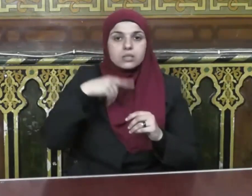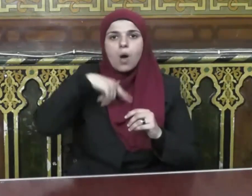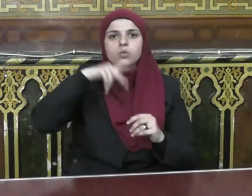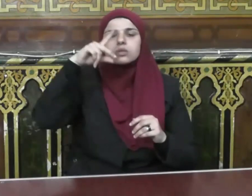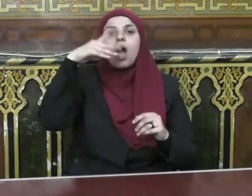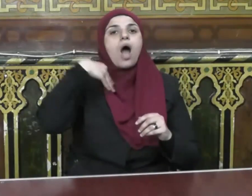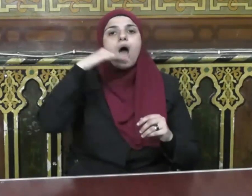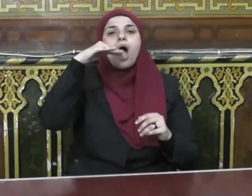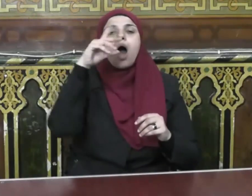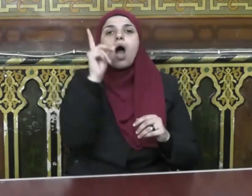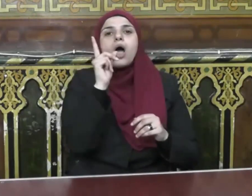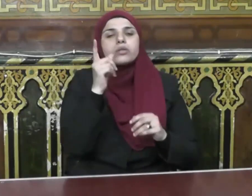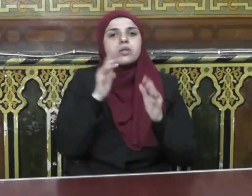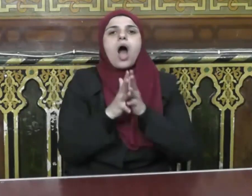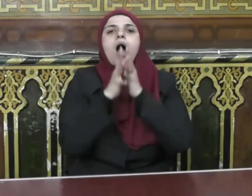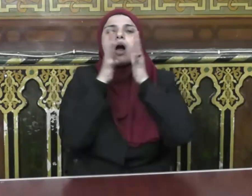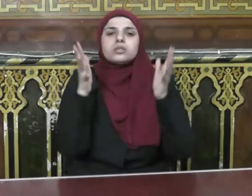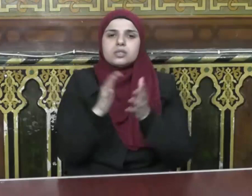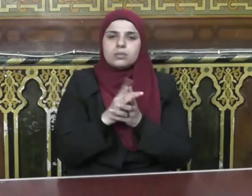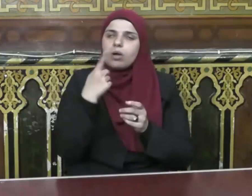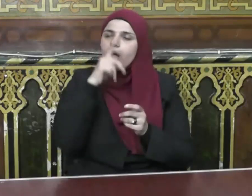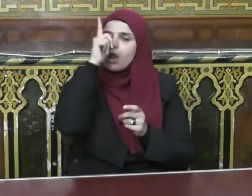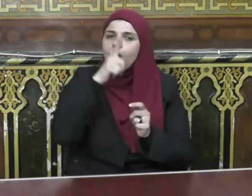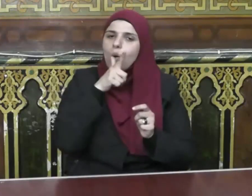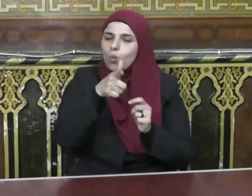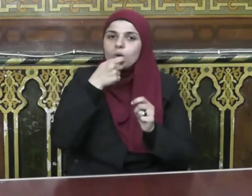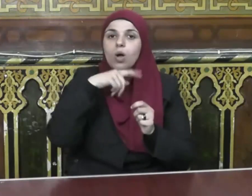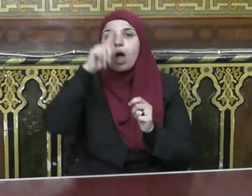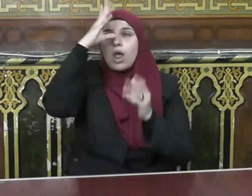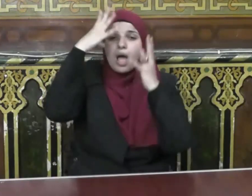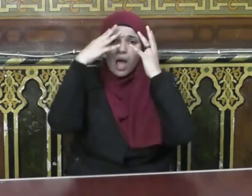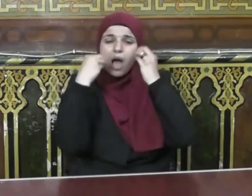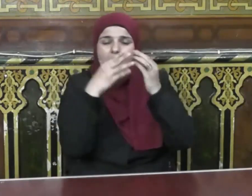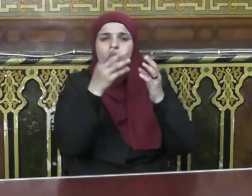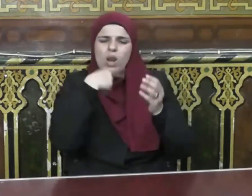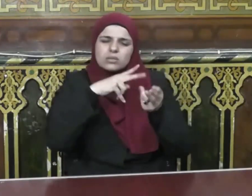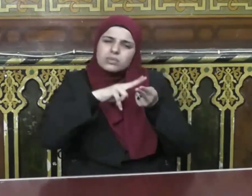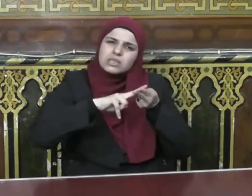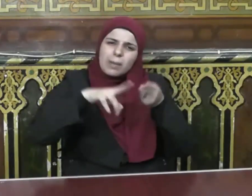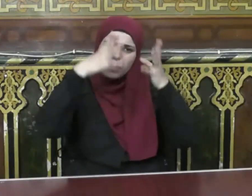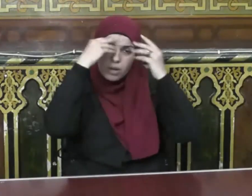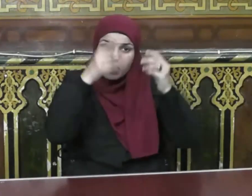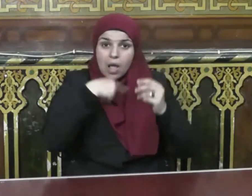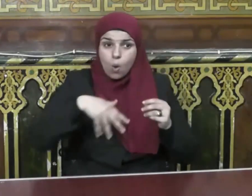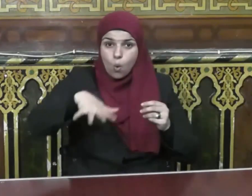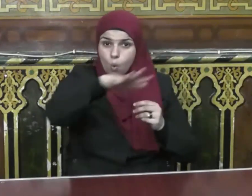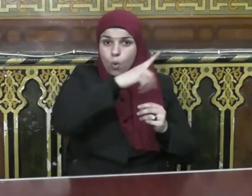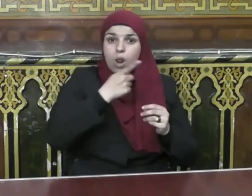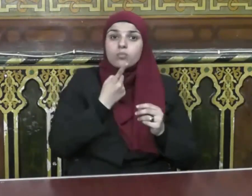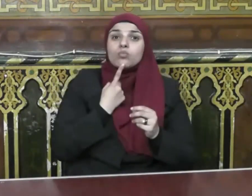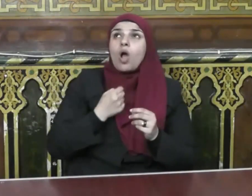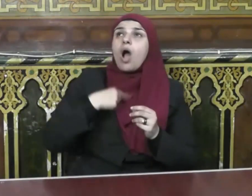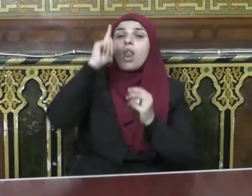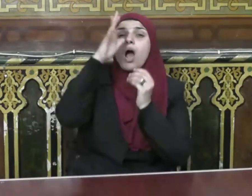عظيم. ويقول تعالى: وليعفوا وليصفحوا، ألا تحبون أن يغفر الله